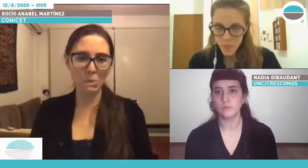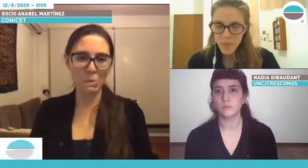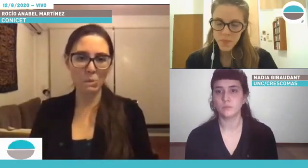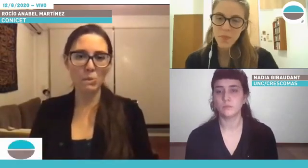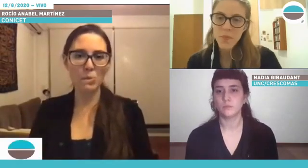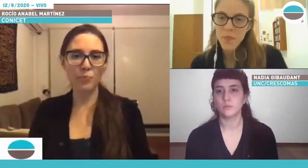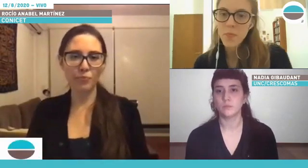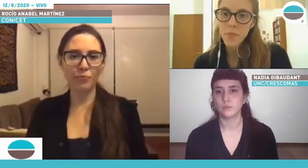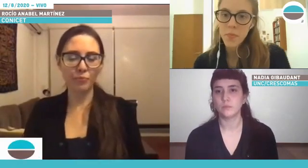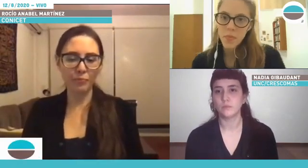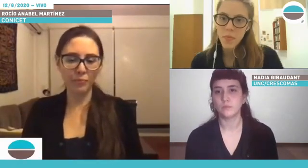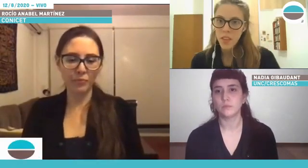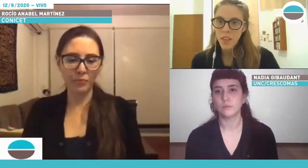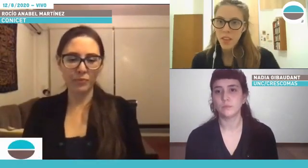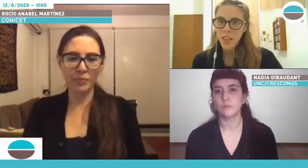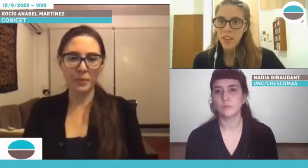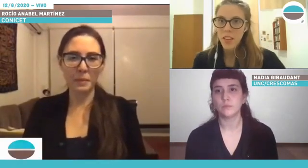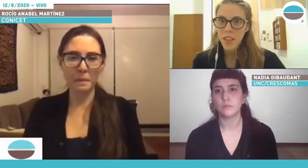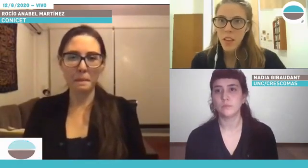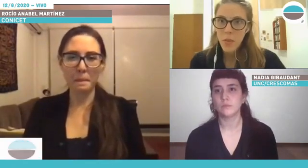exacto.